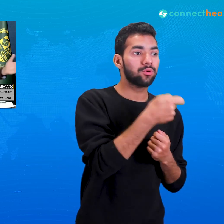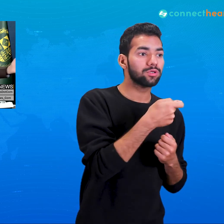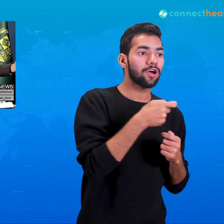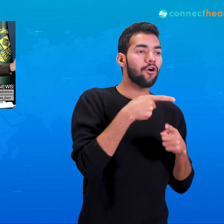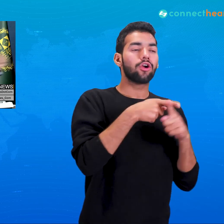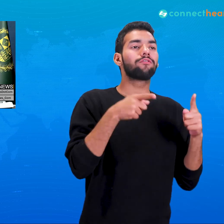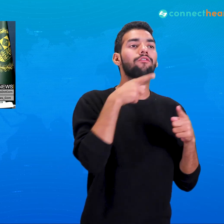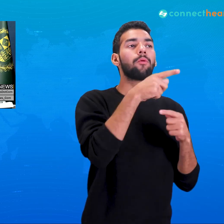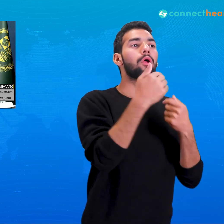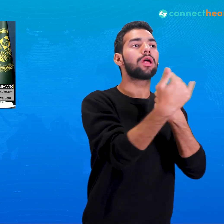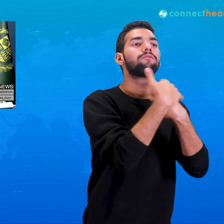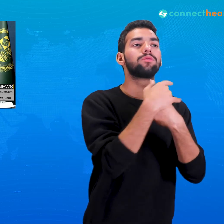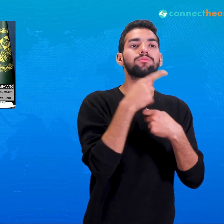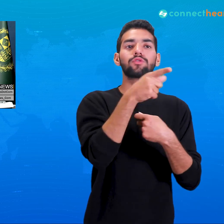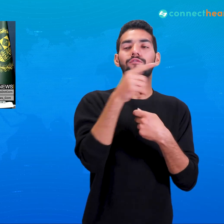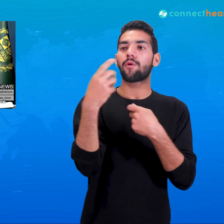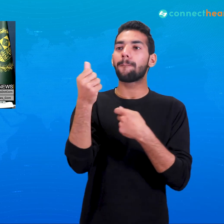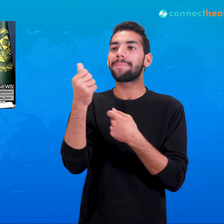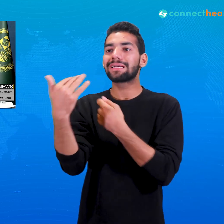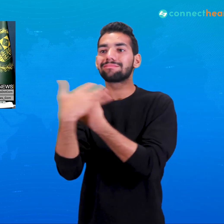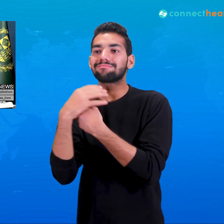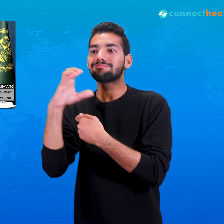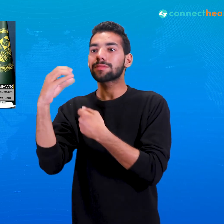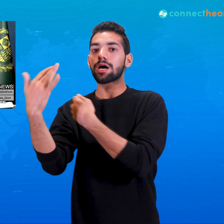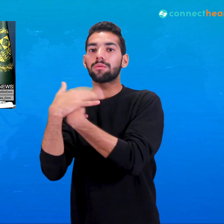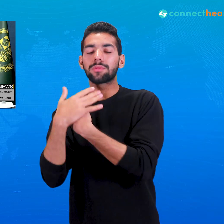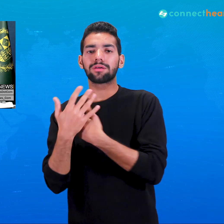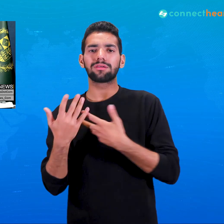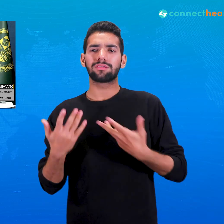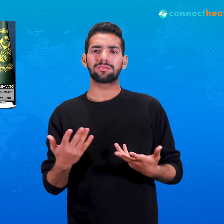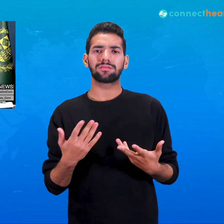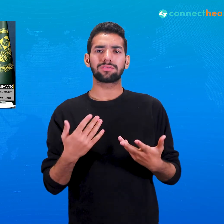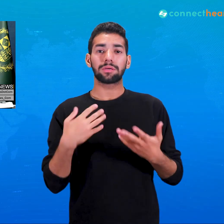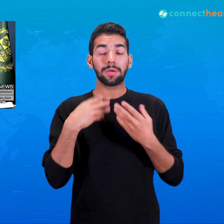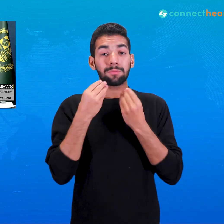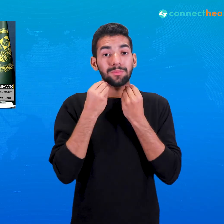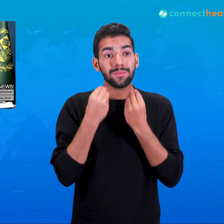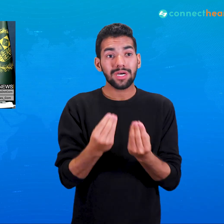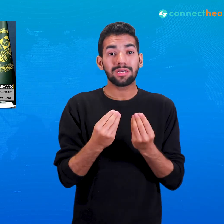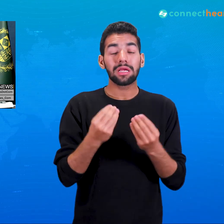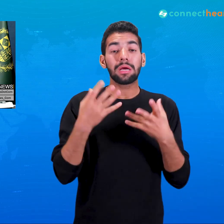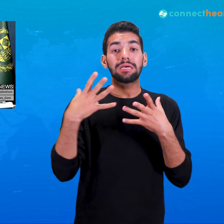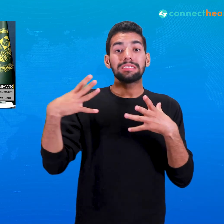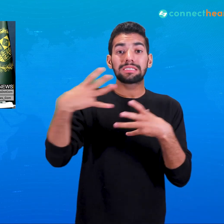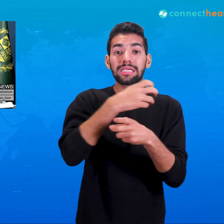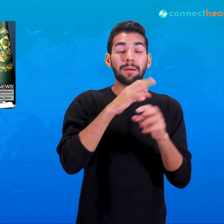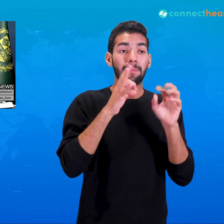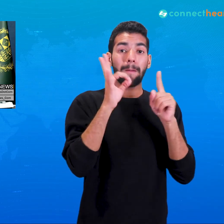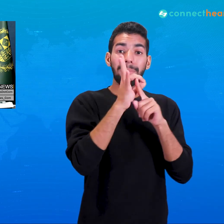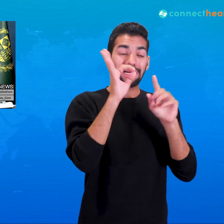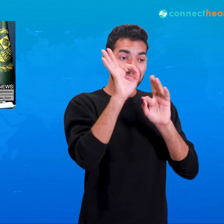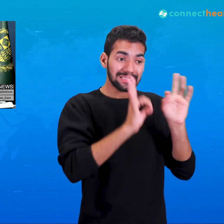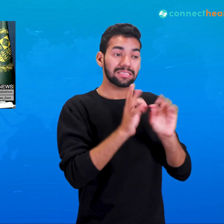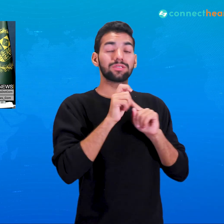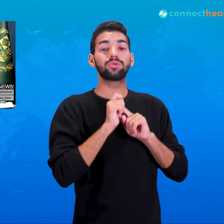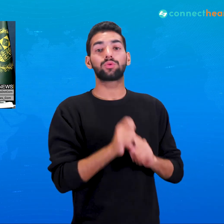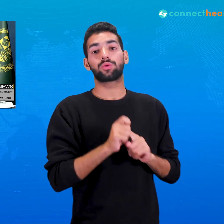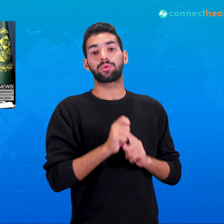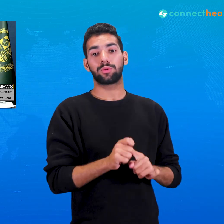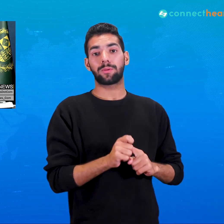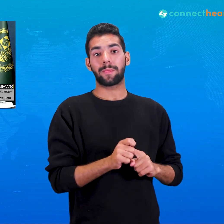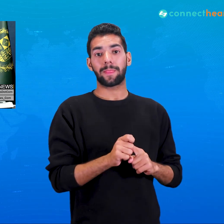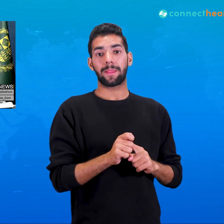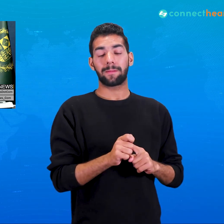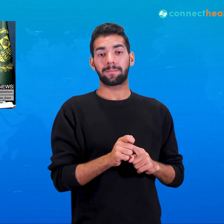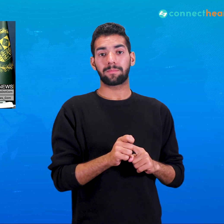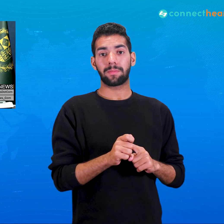کبھی ایڈجرنمنٹ لے لیتے ہیں. میں تو عدلیہ سے اپنے کہتا ہوں کہ خدا کے واسطے اس ملک پہ رحم کریں, ڈے ٹو ڈے ہیئرنگ کر کے اس کا